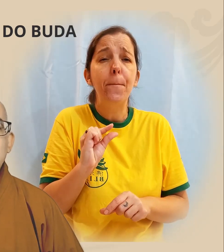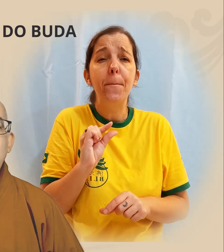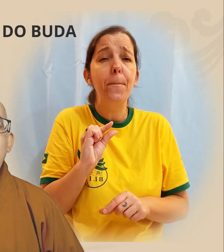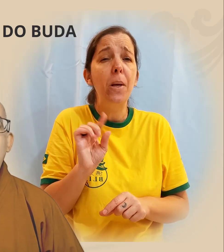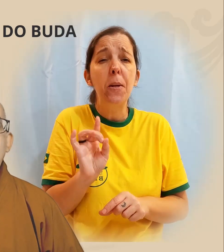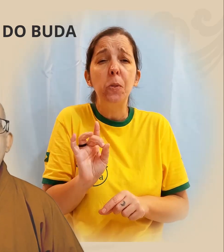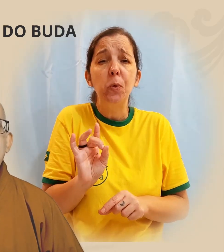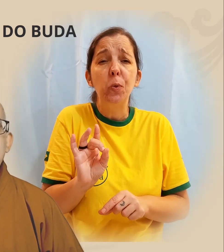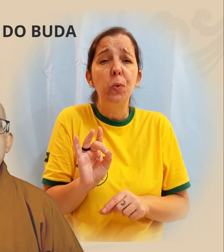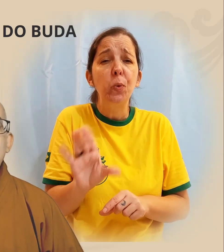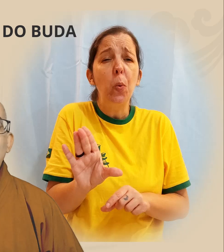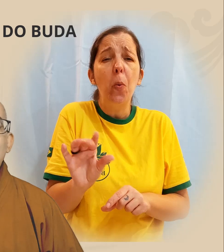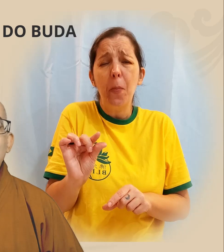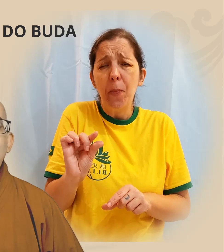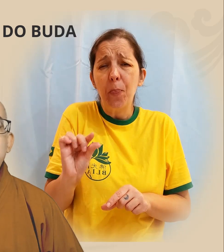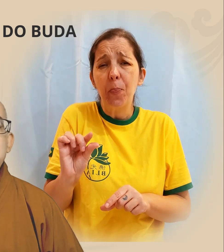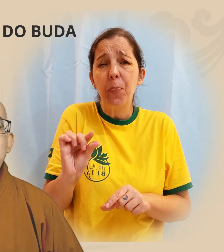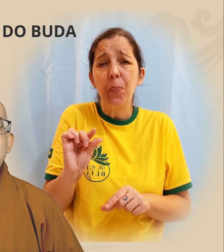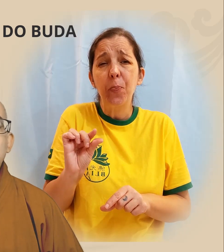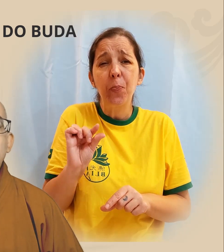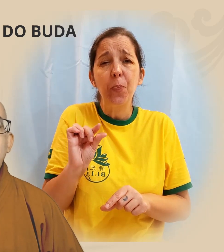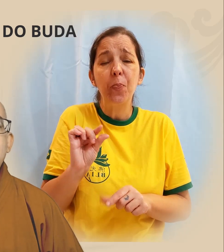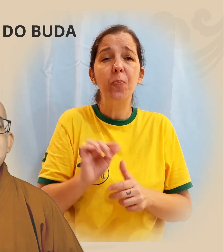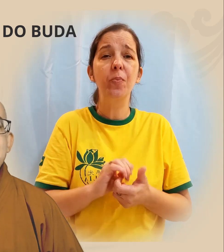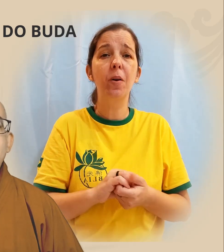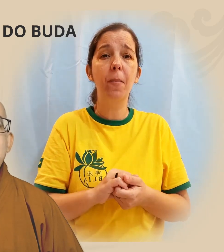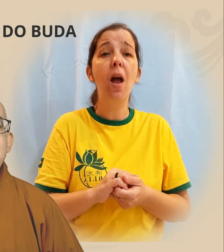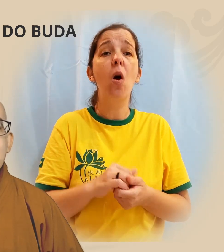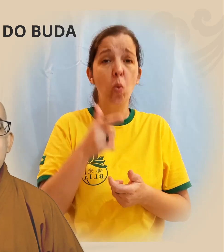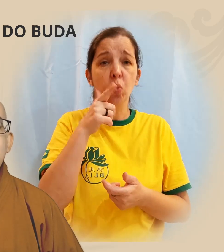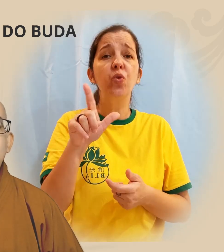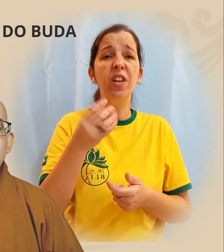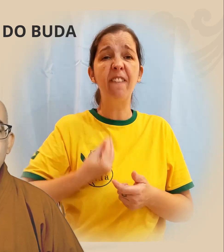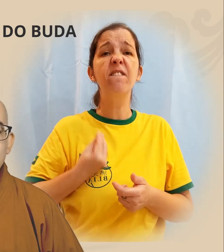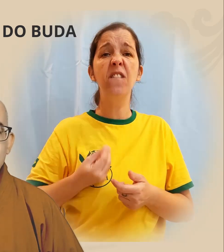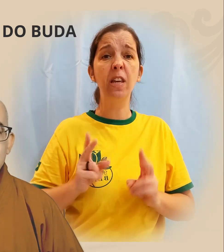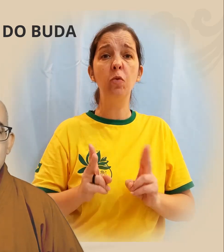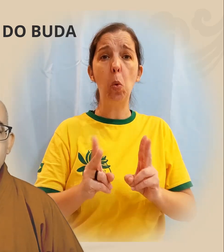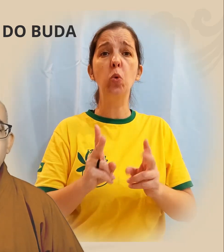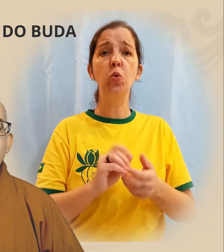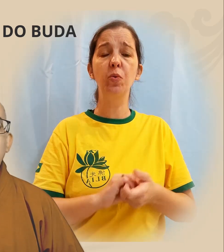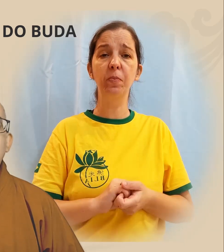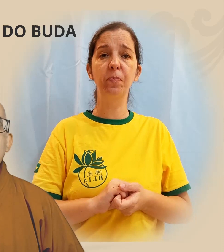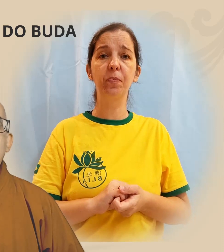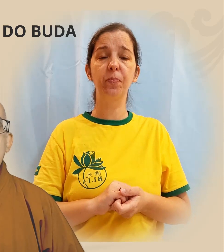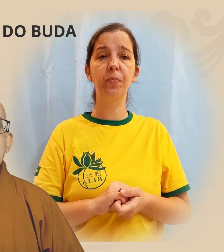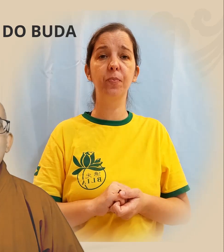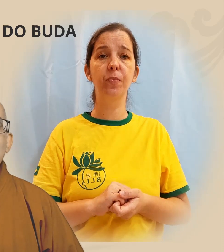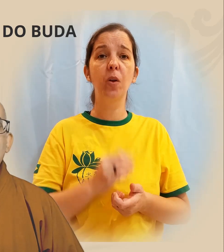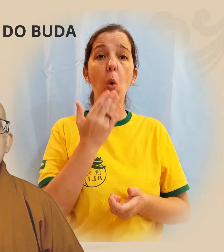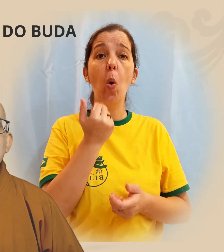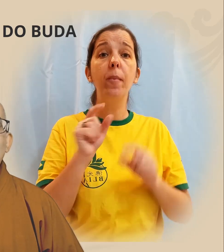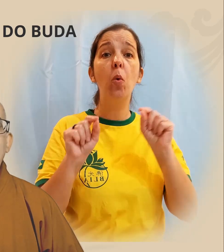minimamente, apenas o suficiente para se manterem vivos.